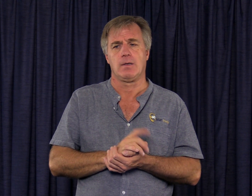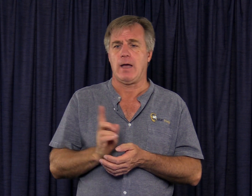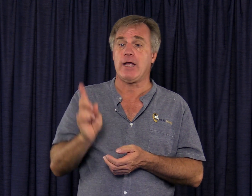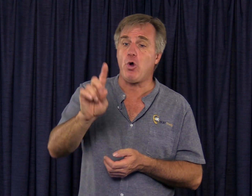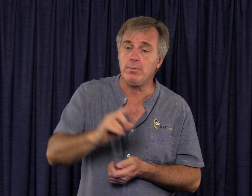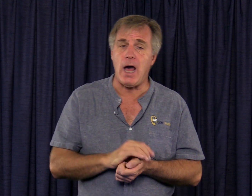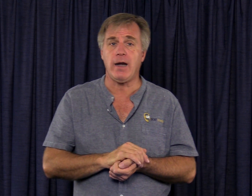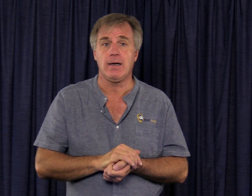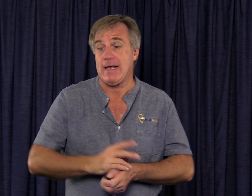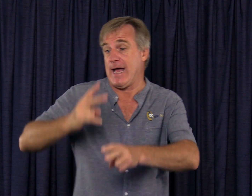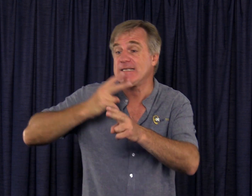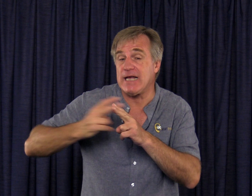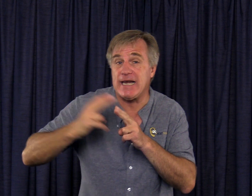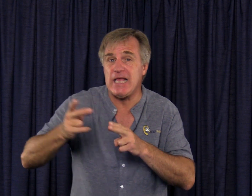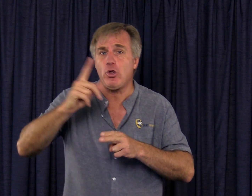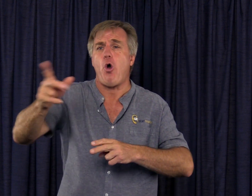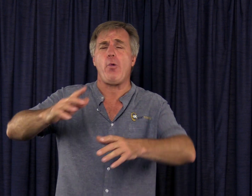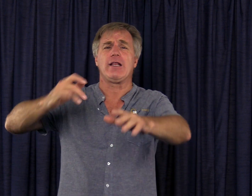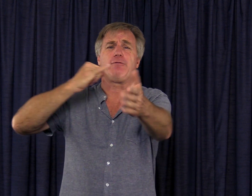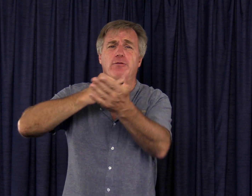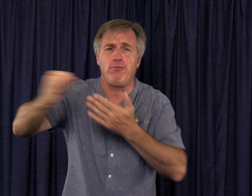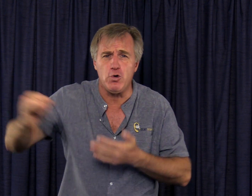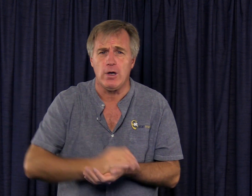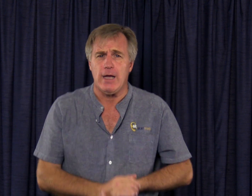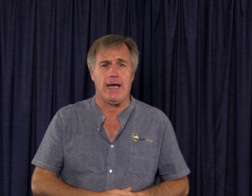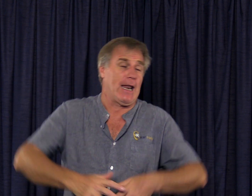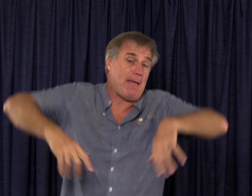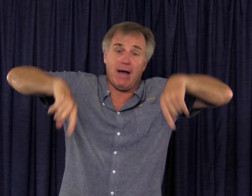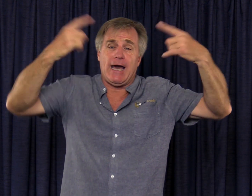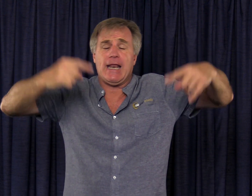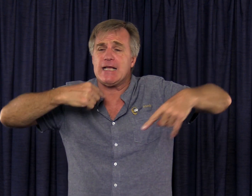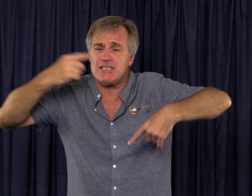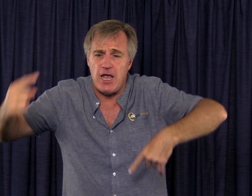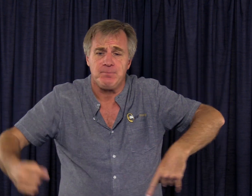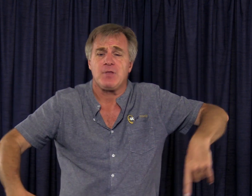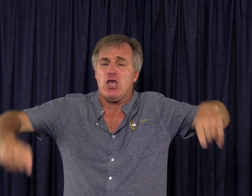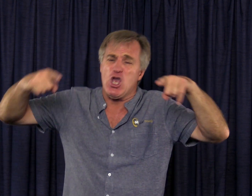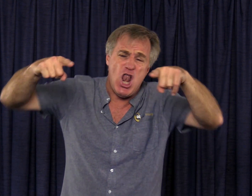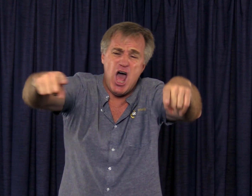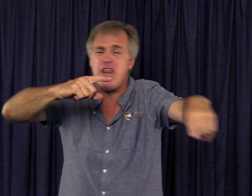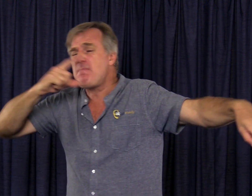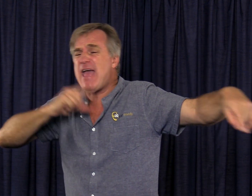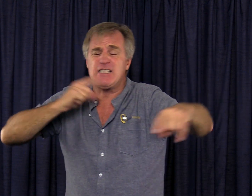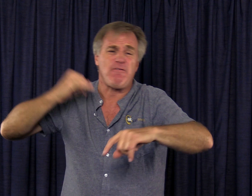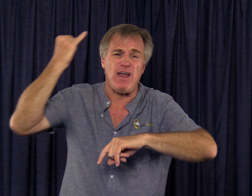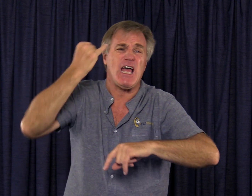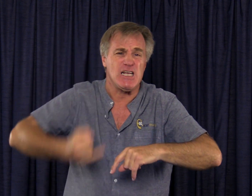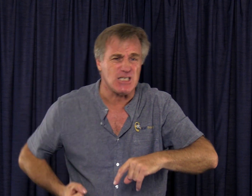Hy kom daar, hy is gereed om hulle te vervloek, en hy begin en hy sê, julle die mense van